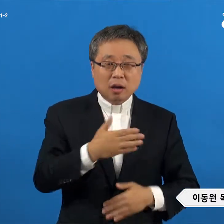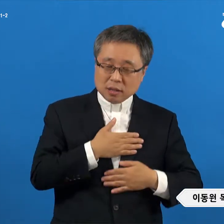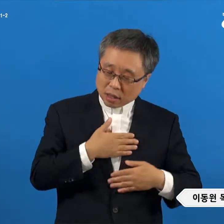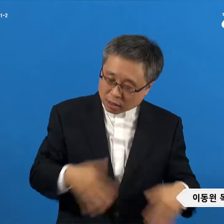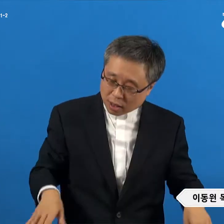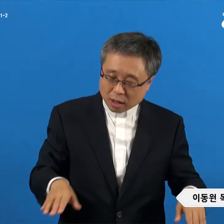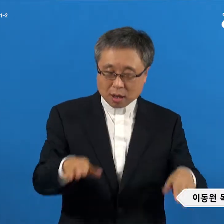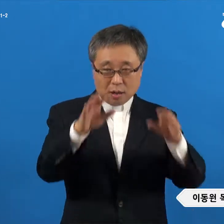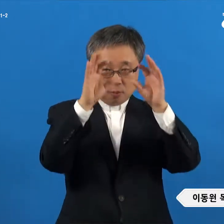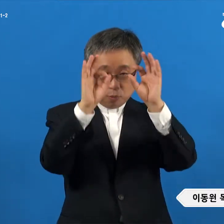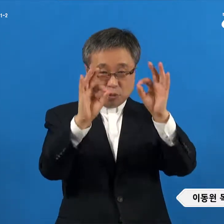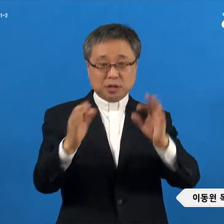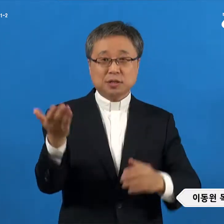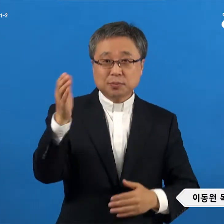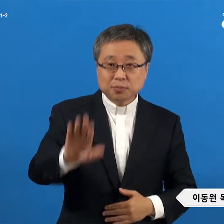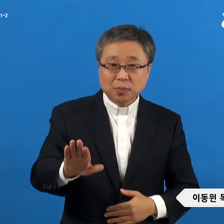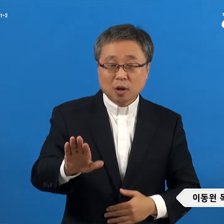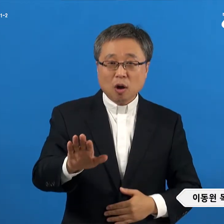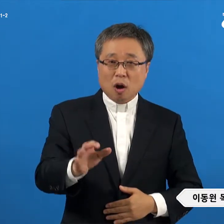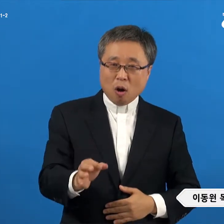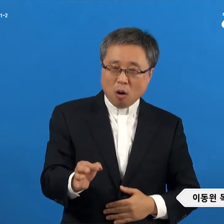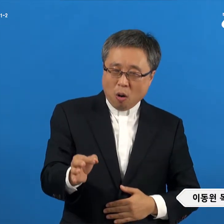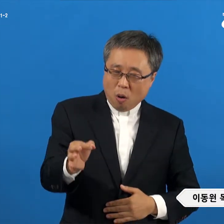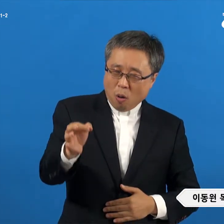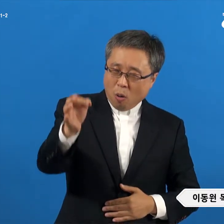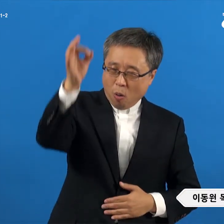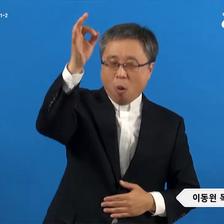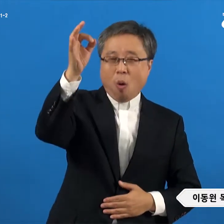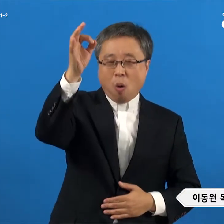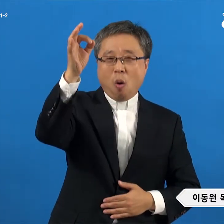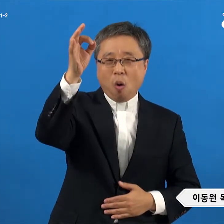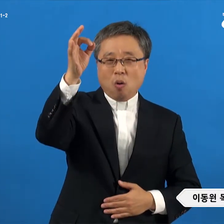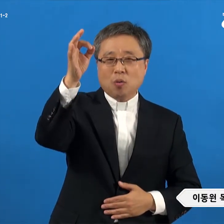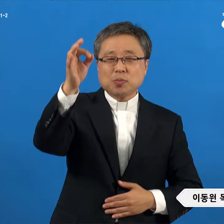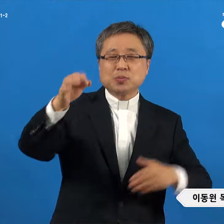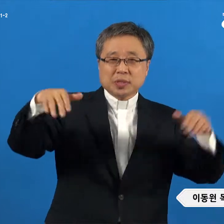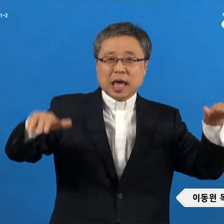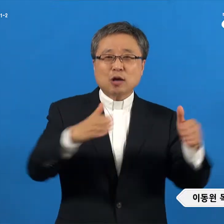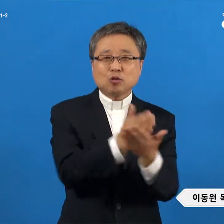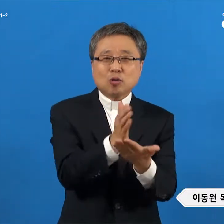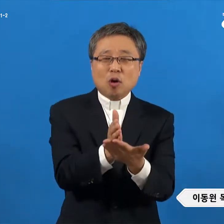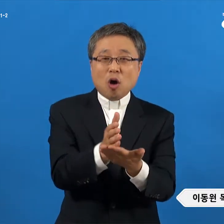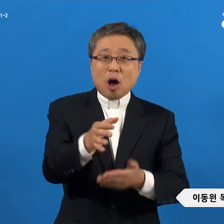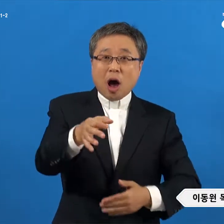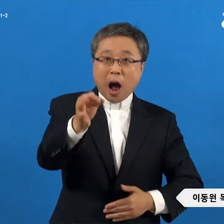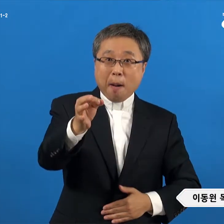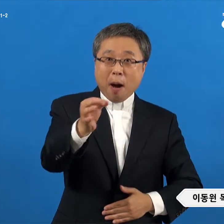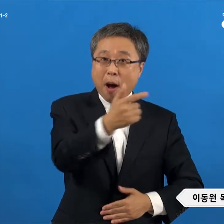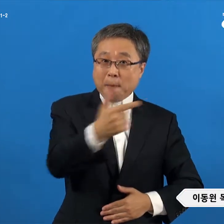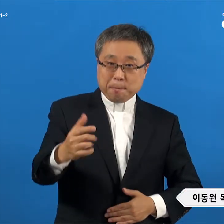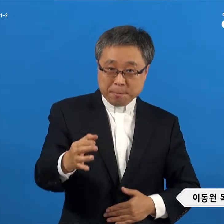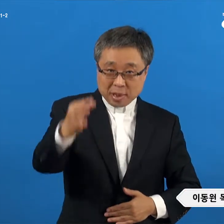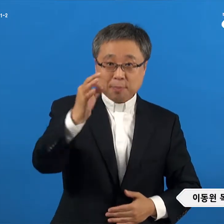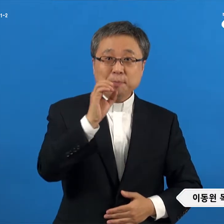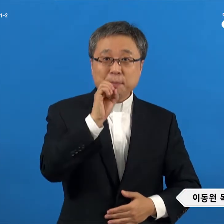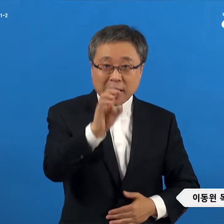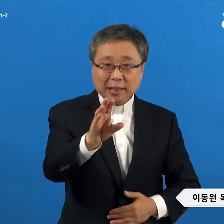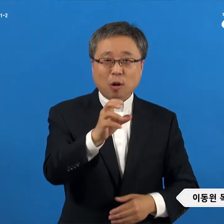보이지만 그러나 고급 종자였던 것 같아요. 값이 상당히 된다고 말을 했다고 합니다.